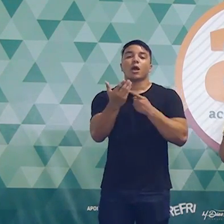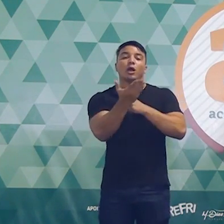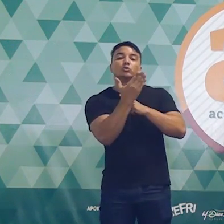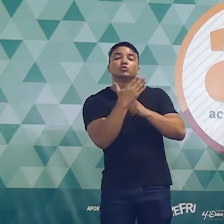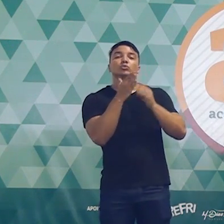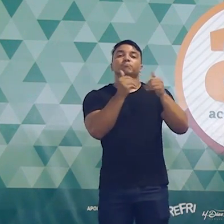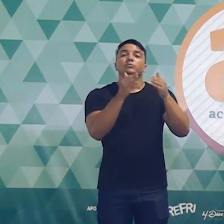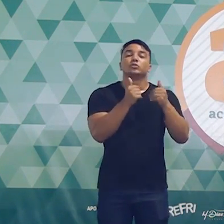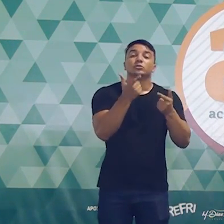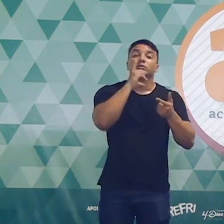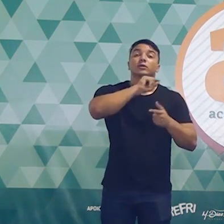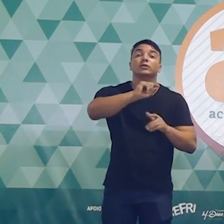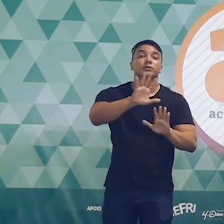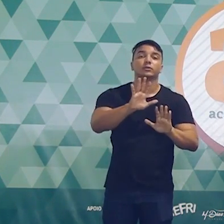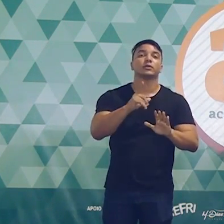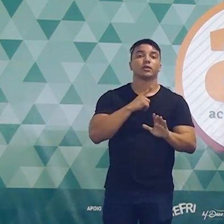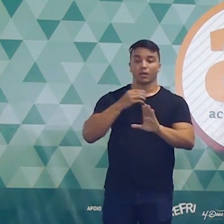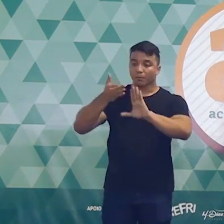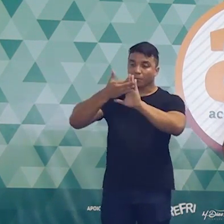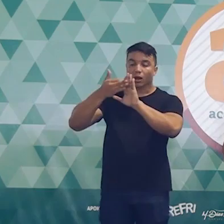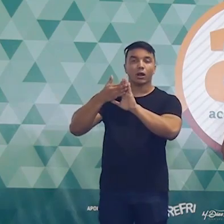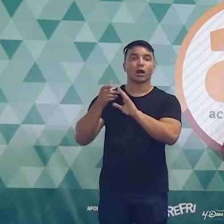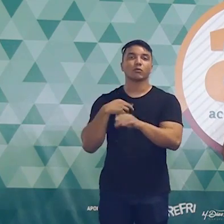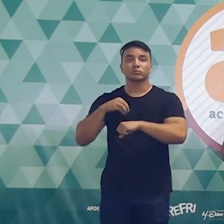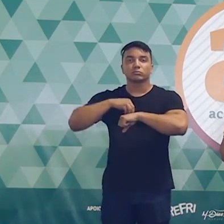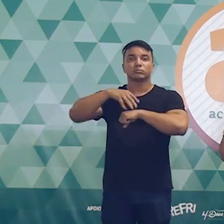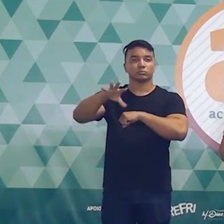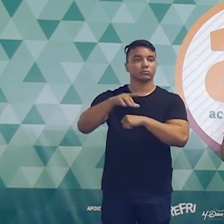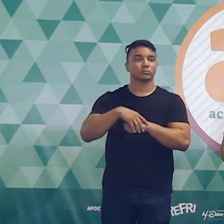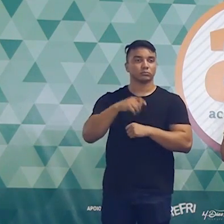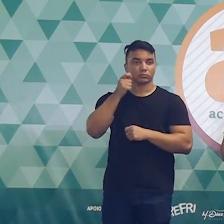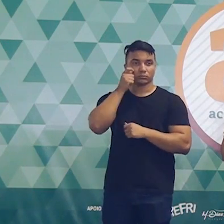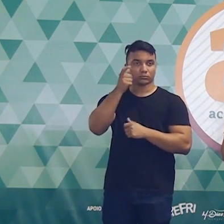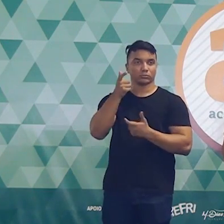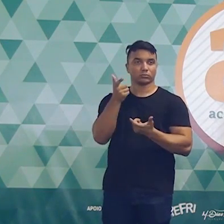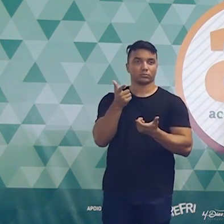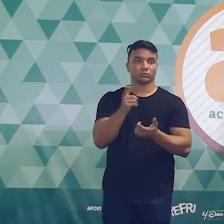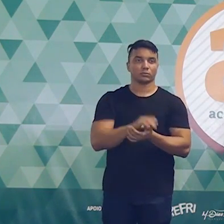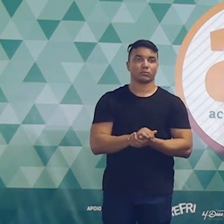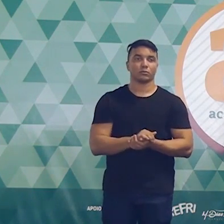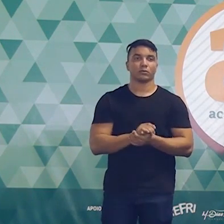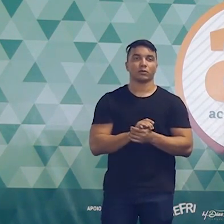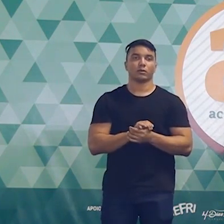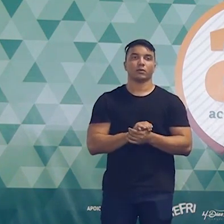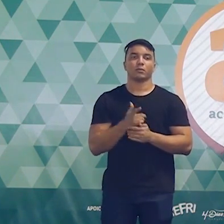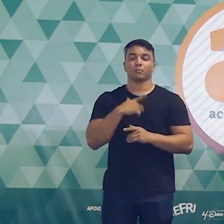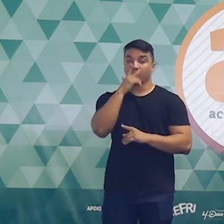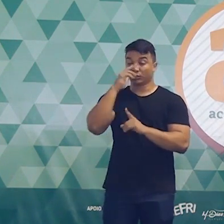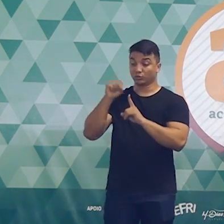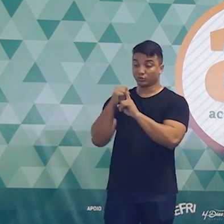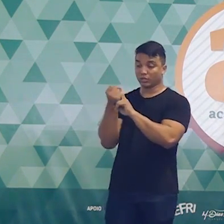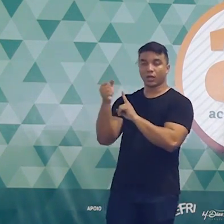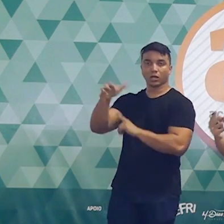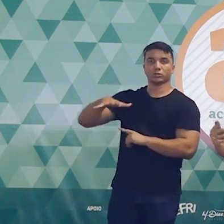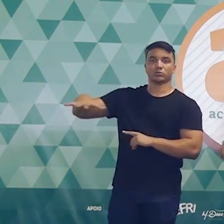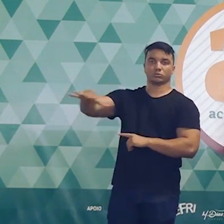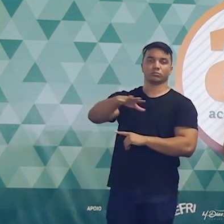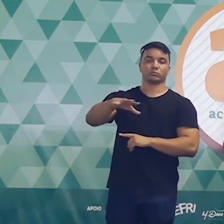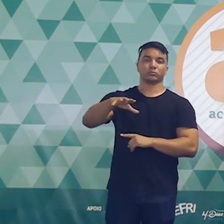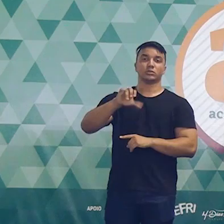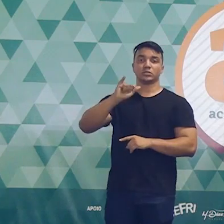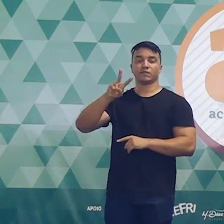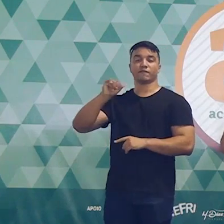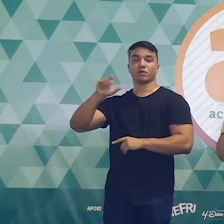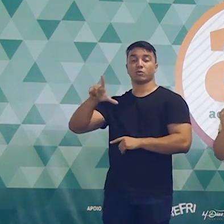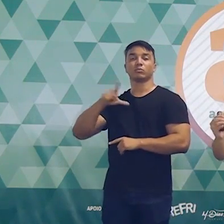dessas negligências. Isso é um parágrafo de redação, minha turma. Preste atenção. Aí quando você vai para a parte da sociedade civil, aí você vai discutir